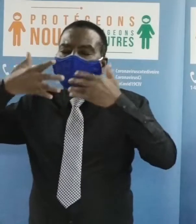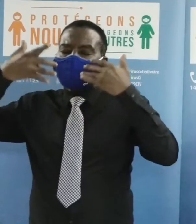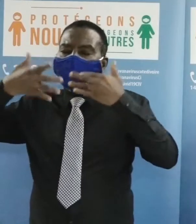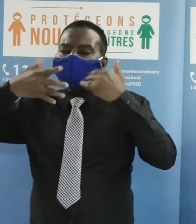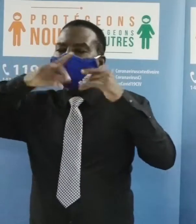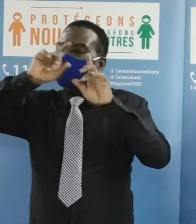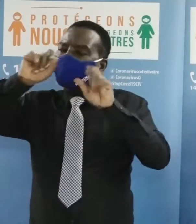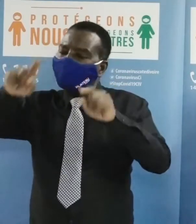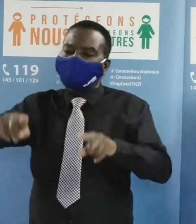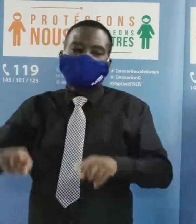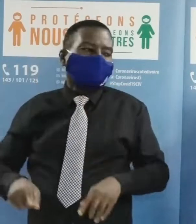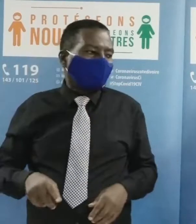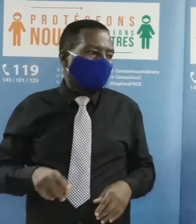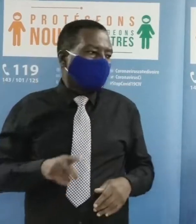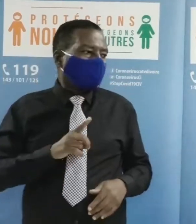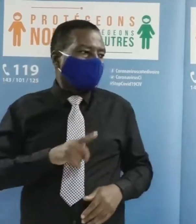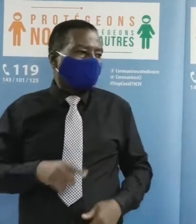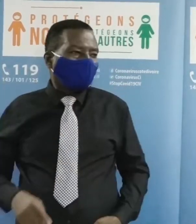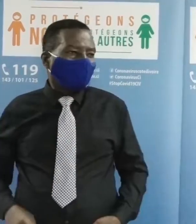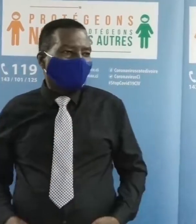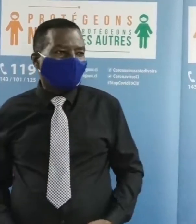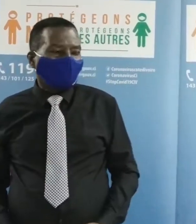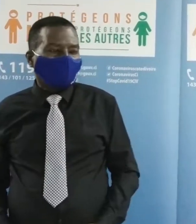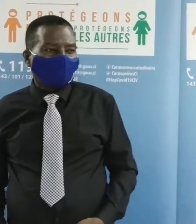dans 3 6